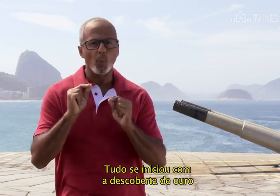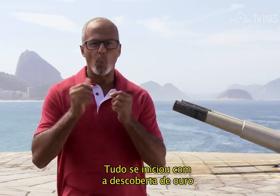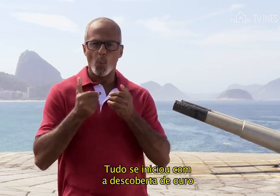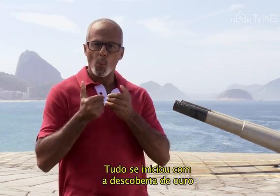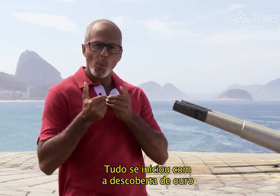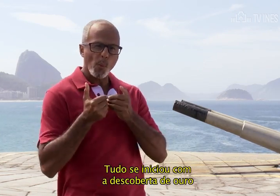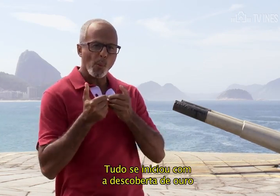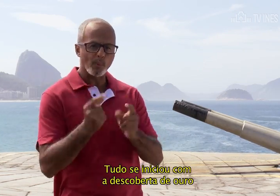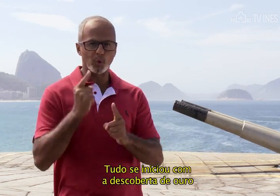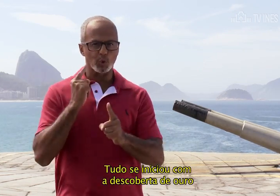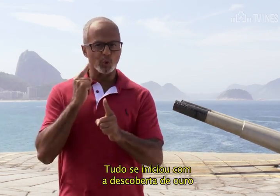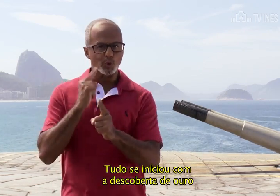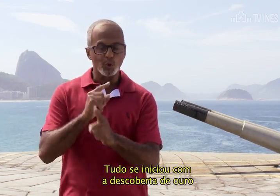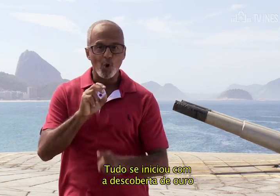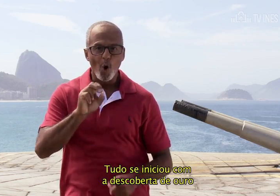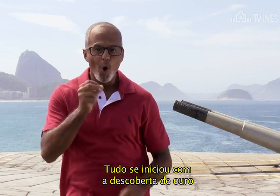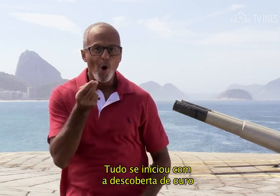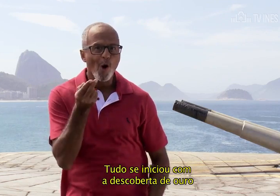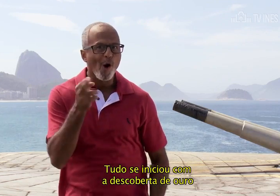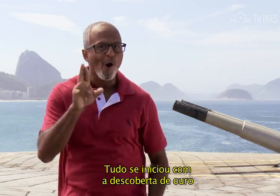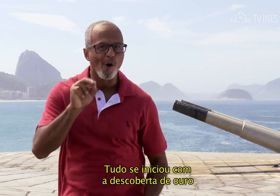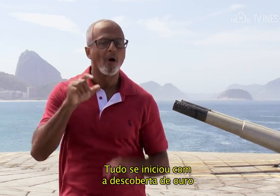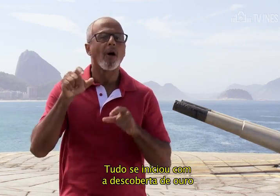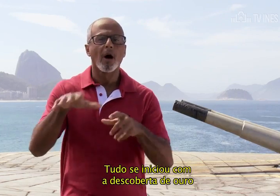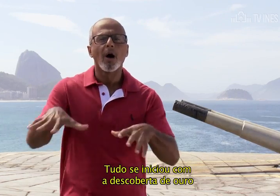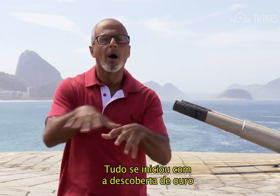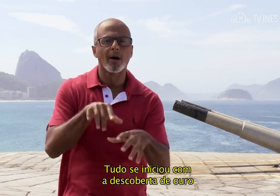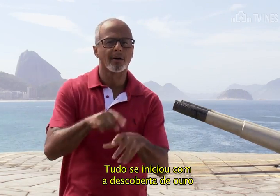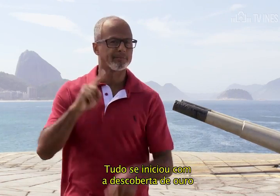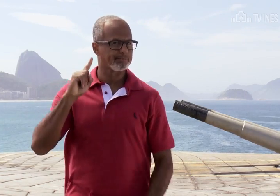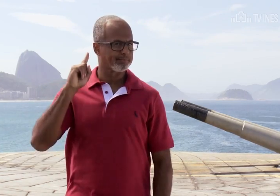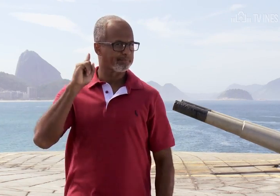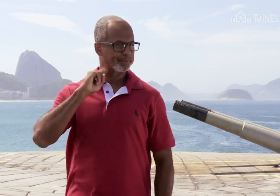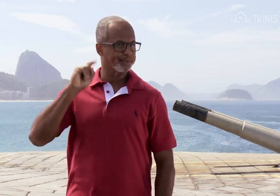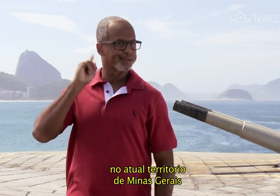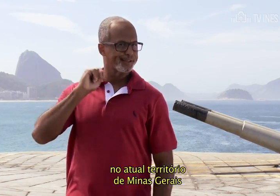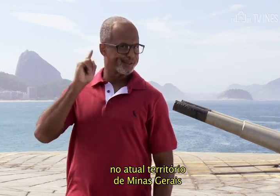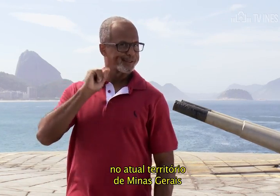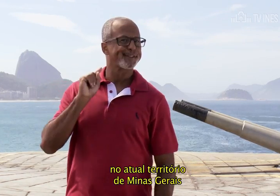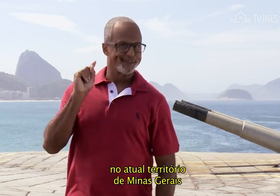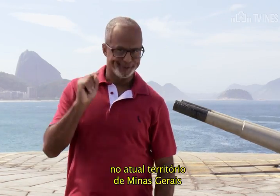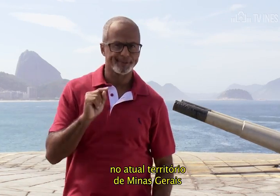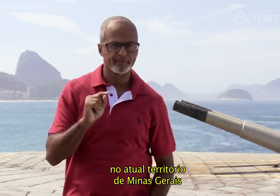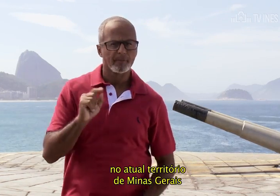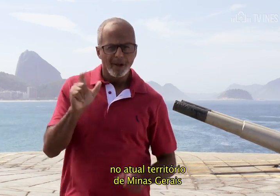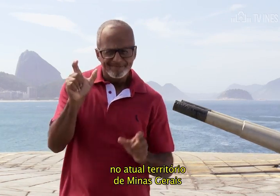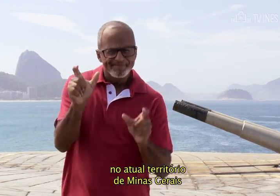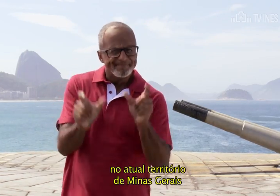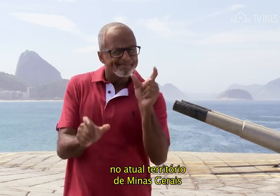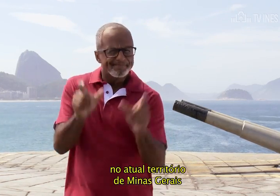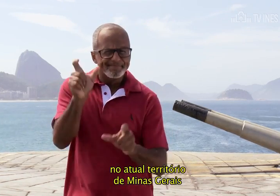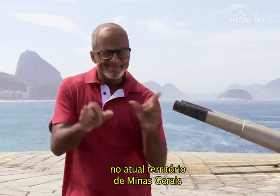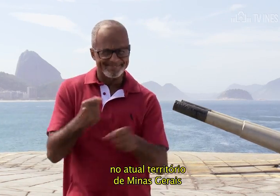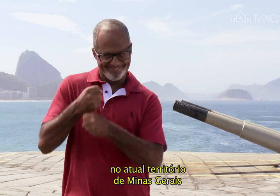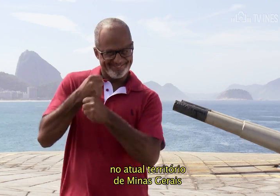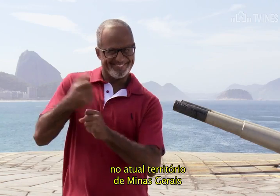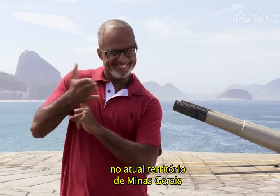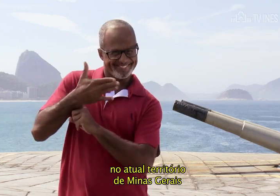Tudo se iniciou com a descoberta de ouro no atual território de Minas